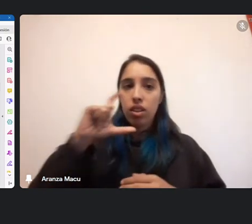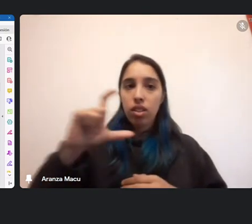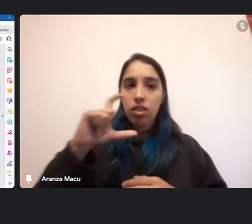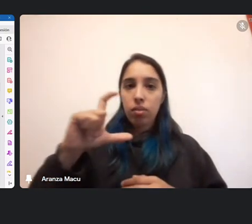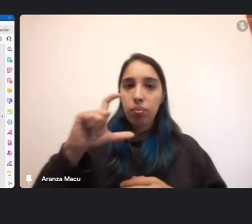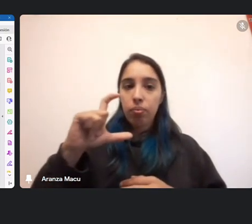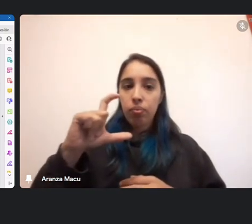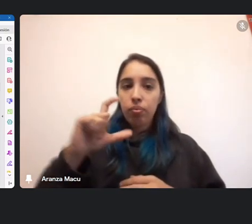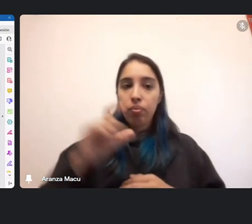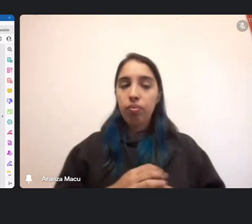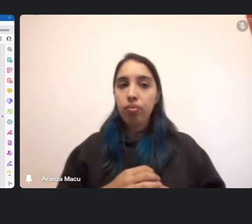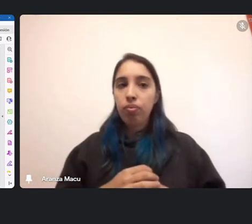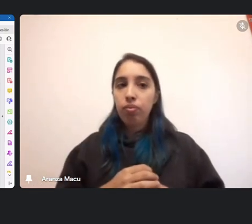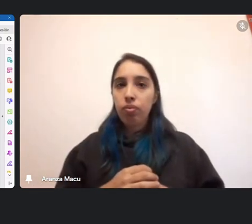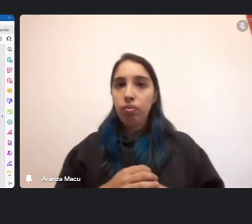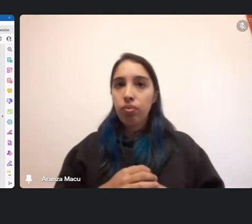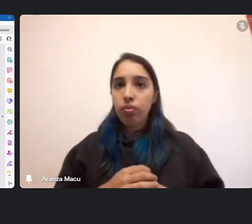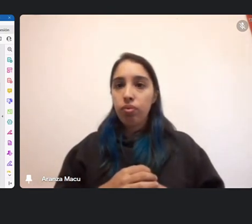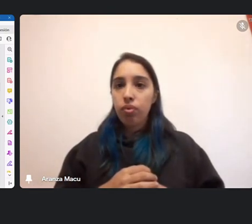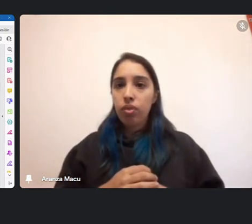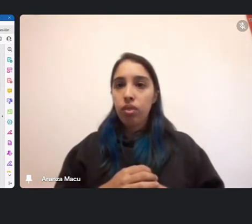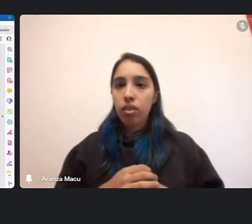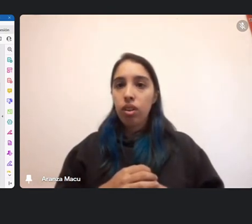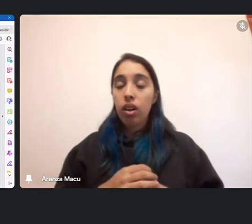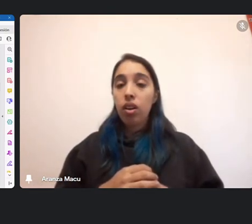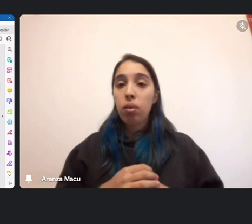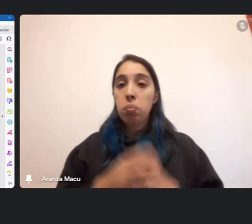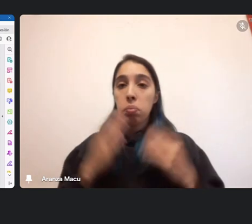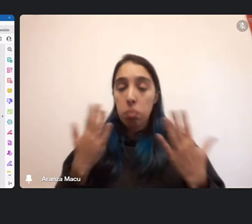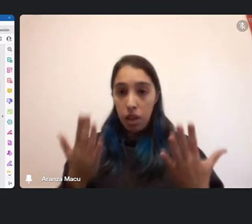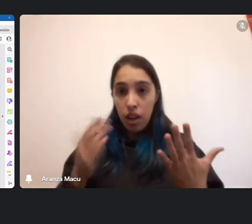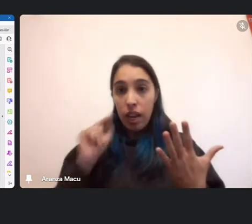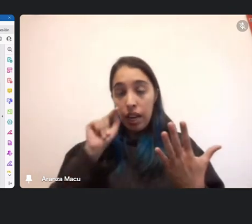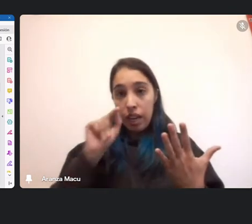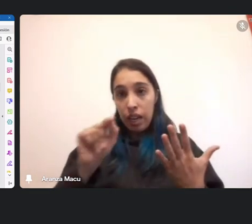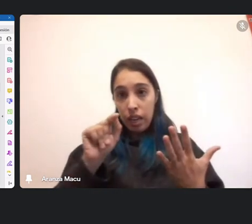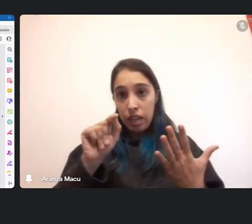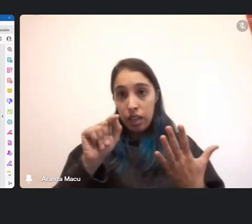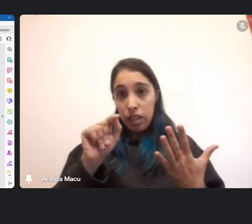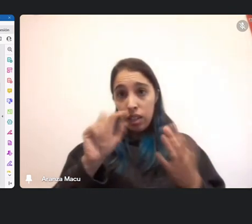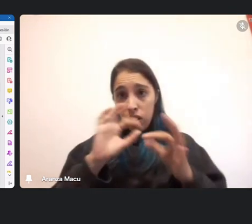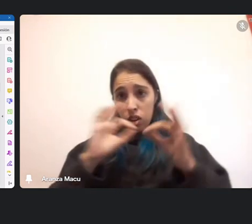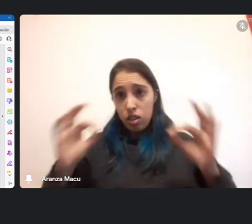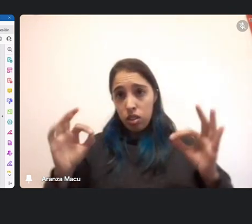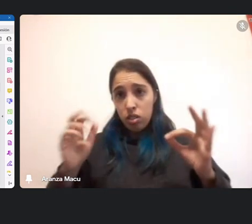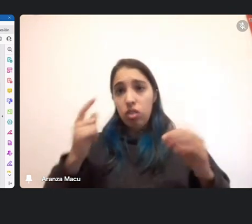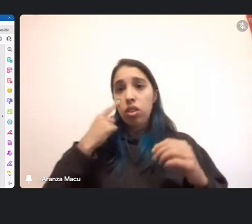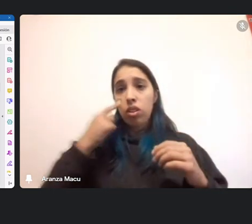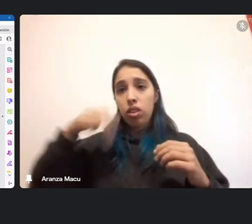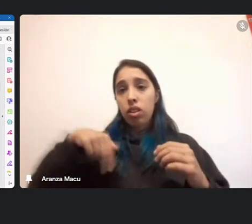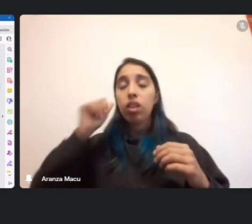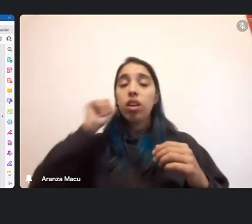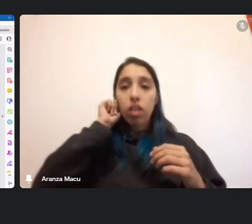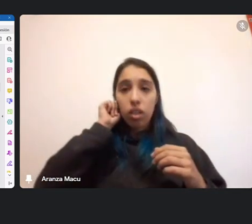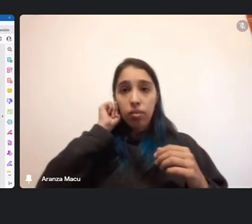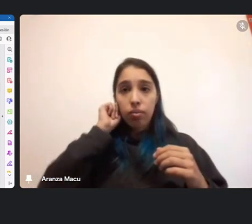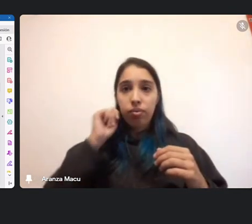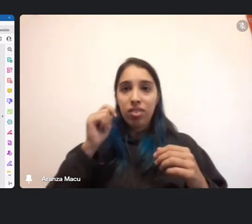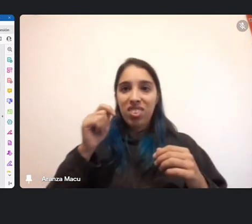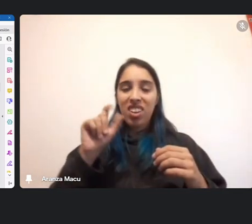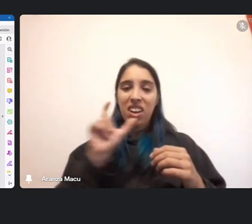Y acá tenemos ING, que era una complejidad que habíamos visto en la clase pasada, al inicio de la